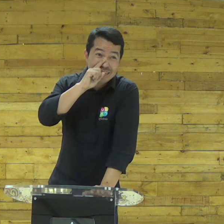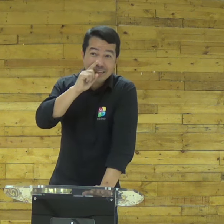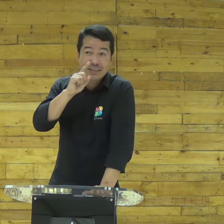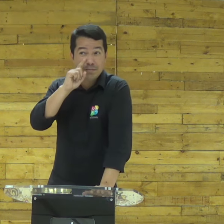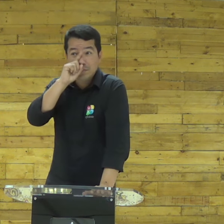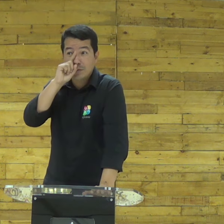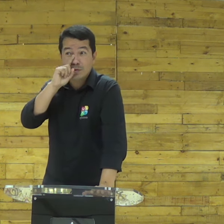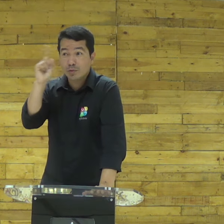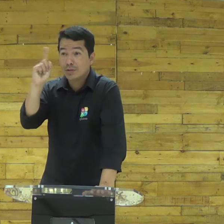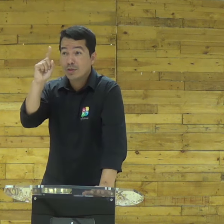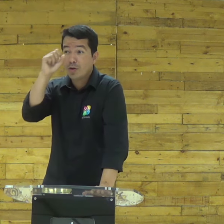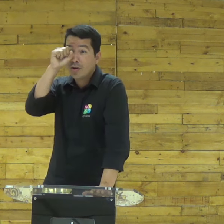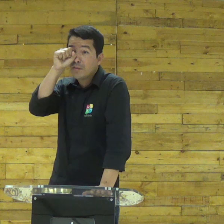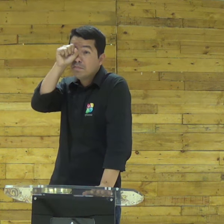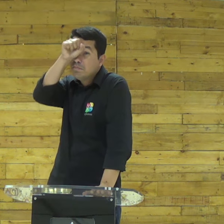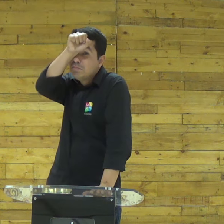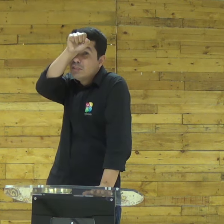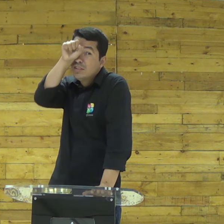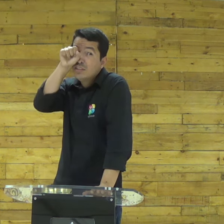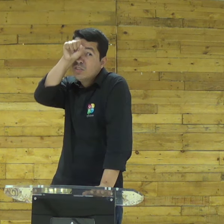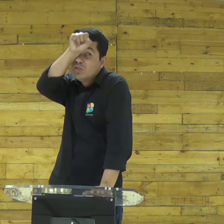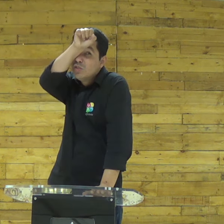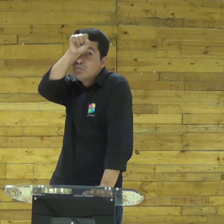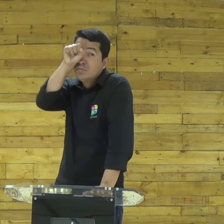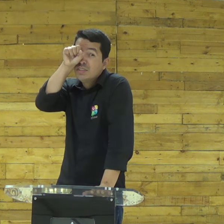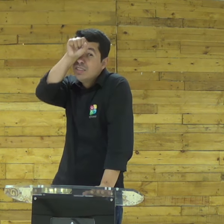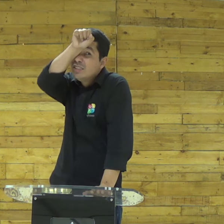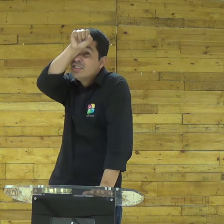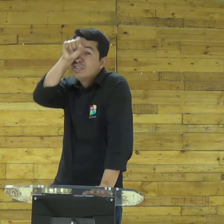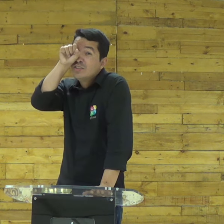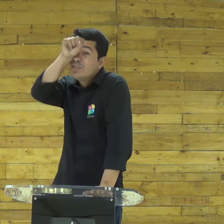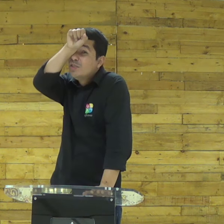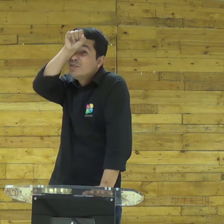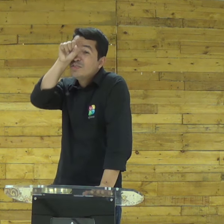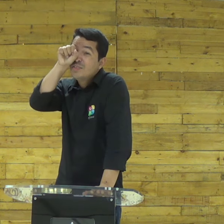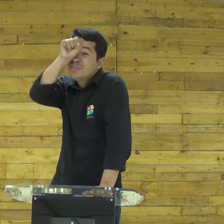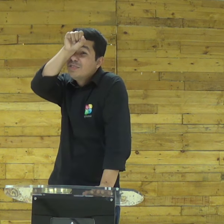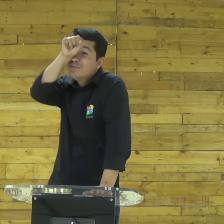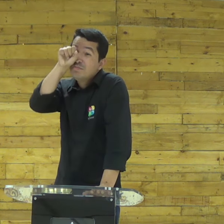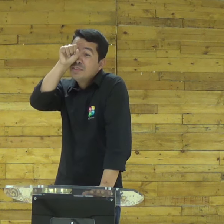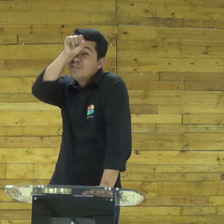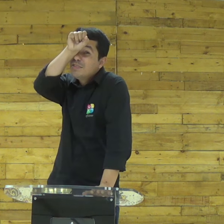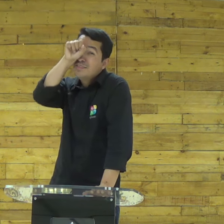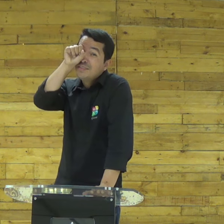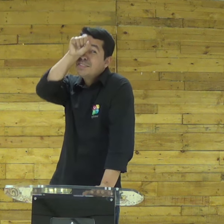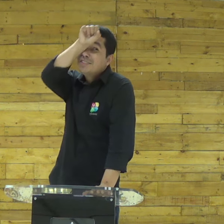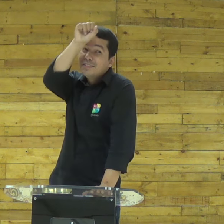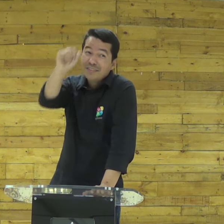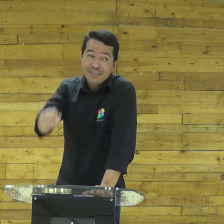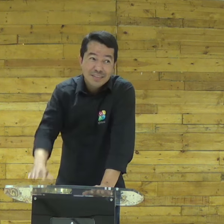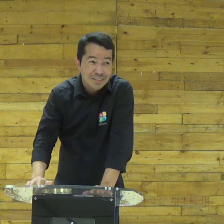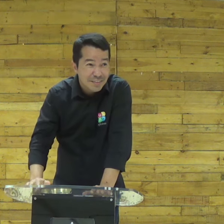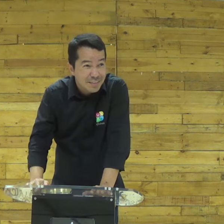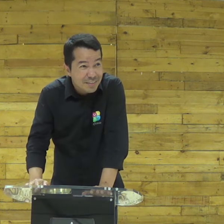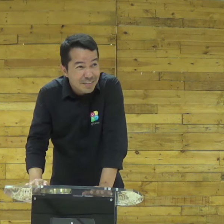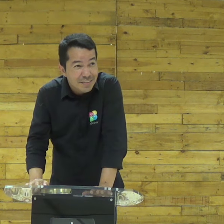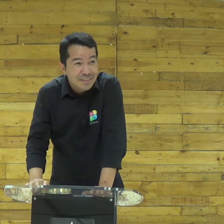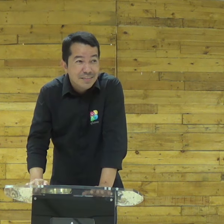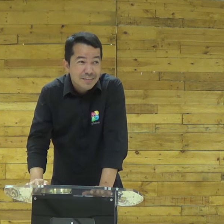hein não é perigoso sim não é perigosíssimo muito perigoso